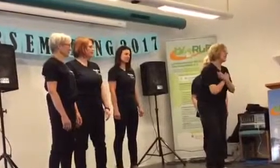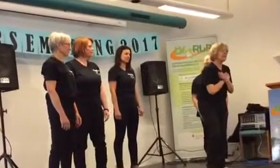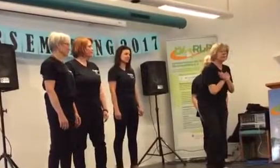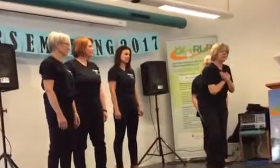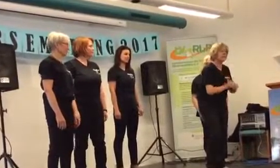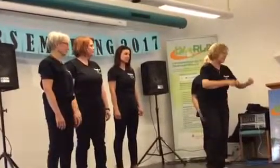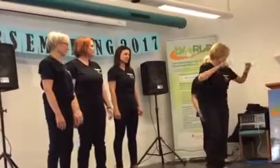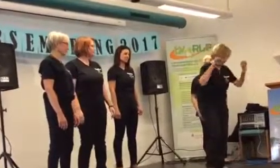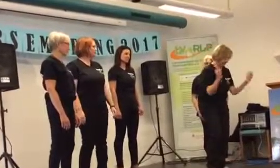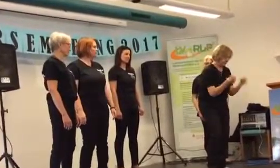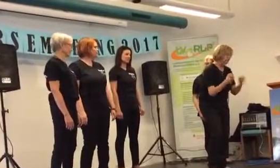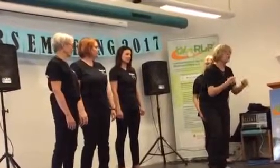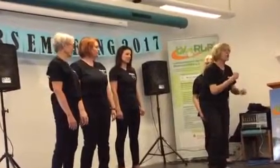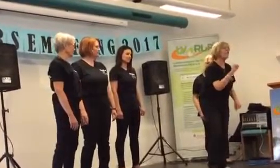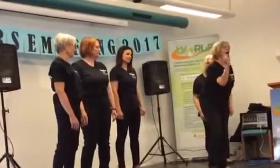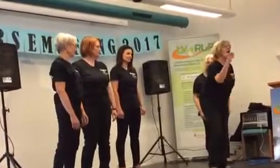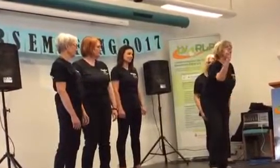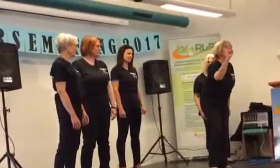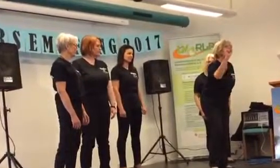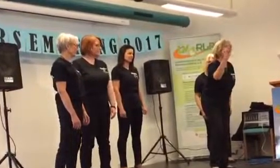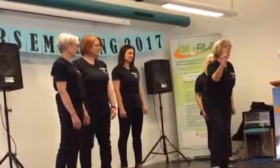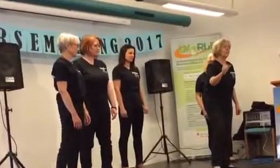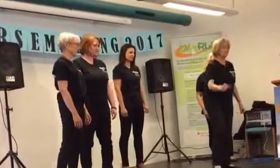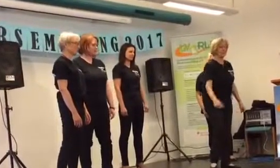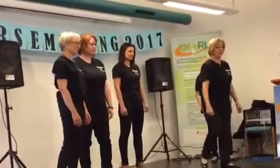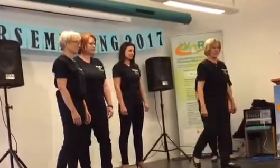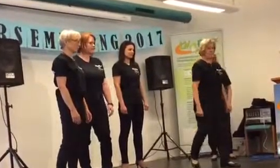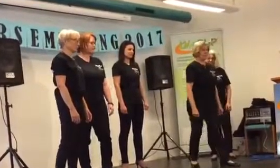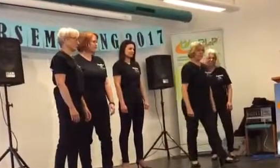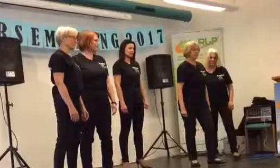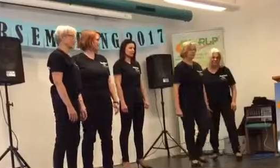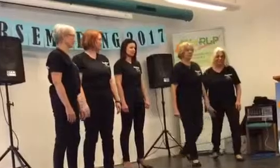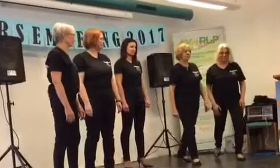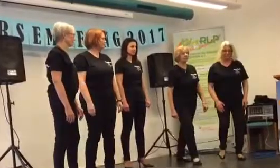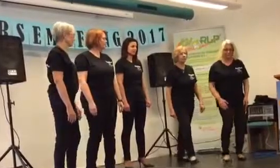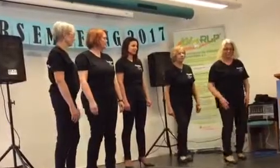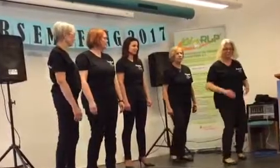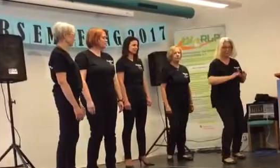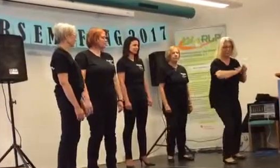Warum können die Menschen sich nicht lieben,